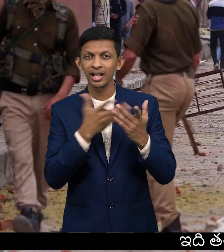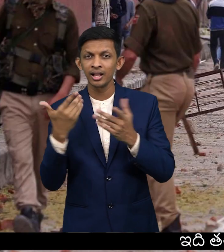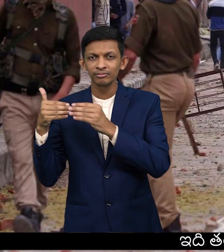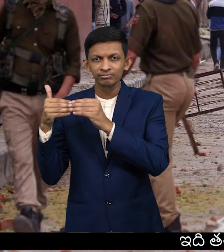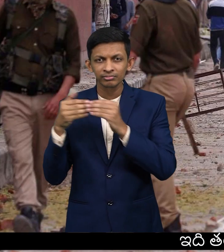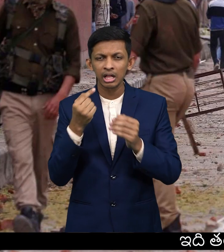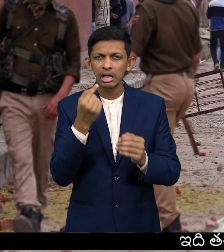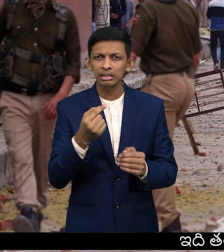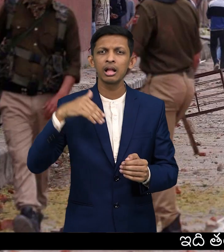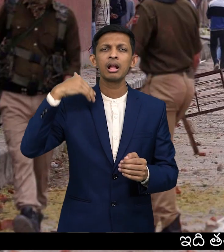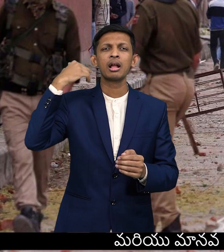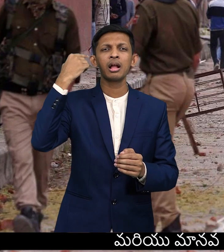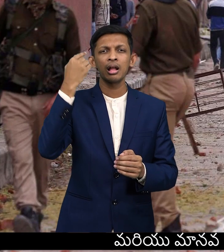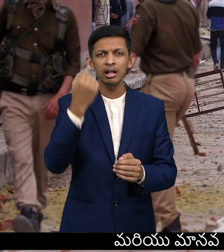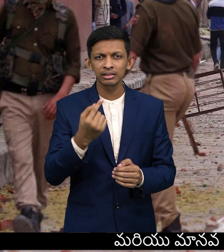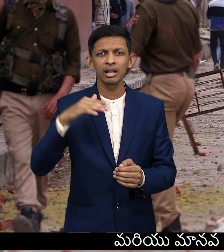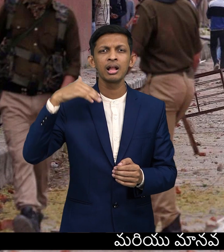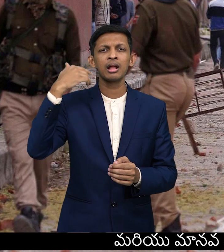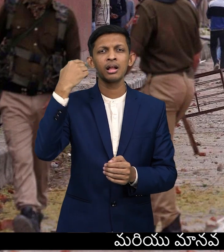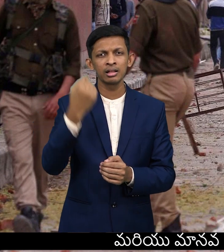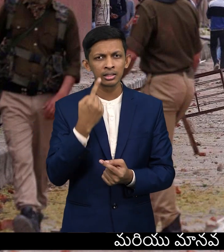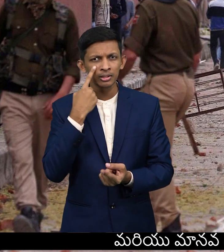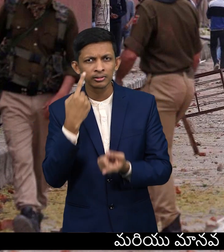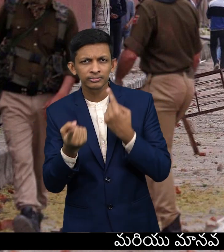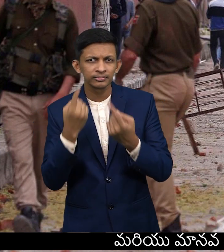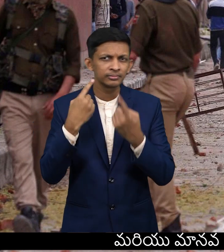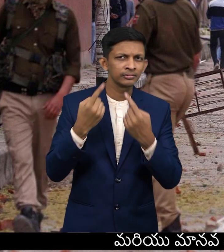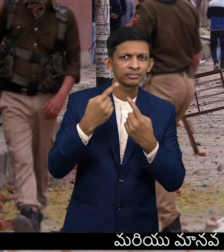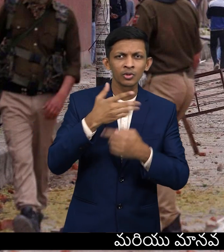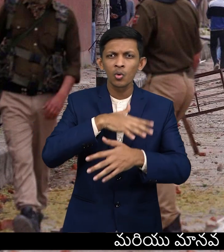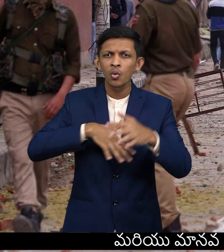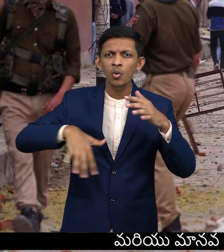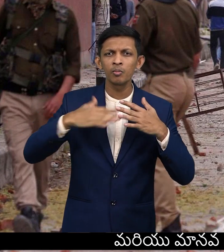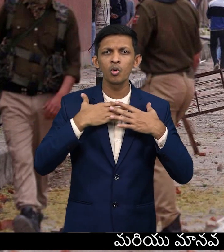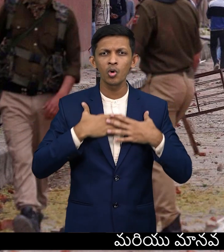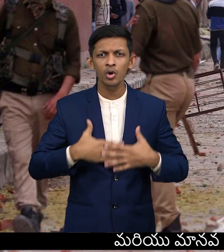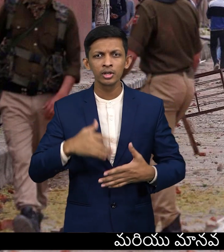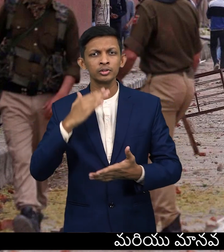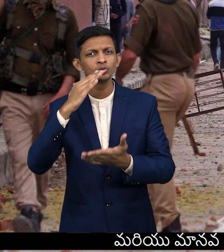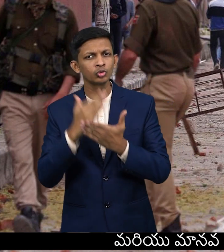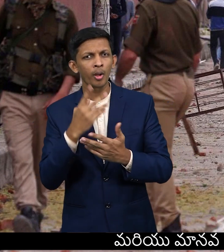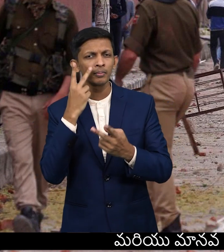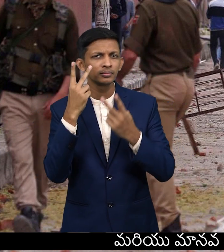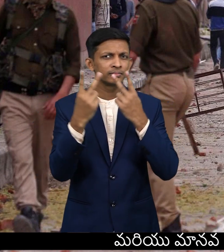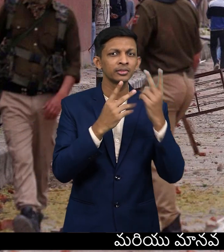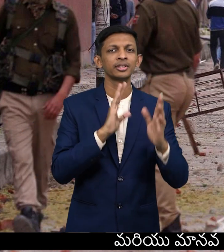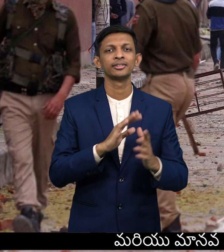ఇది తరచుగా సైనిక కార్యకలాపాలు మరియు మానవ హక్కుల ఉల్లంఘనకు దారితీసింది.